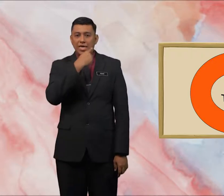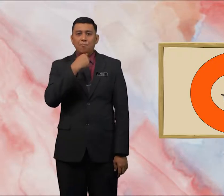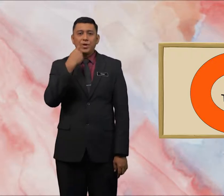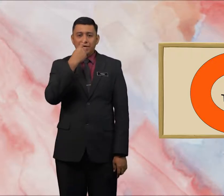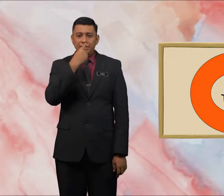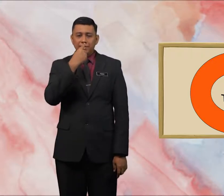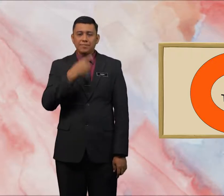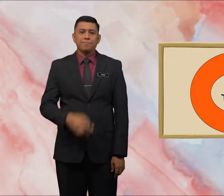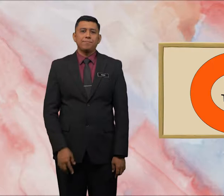siapa,